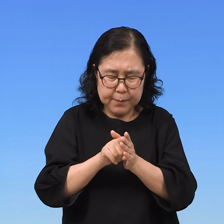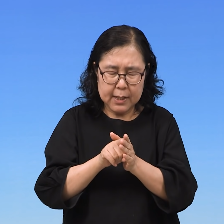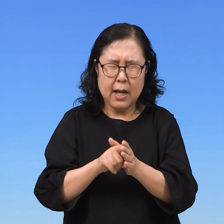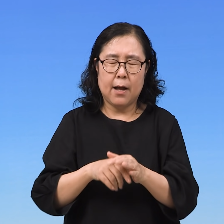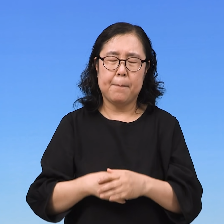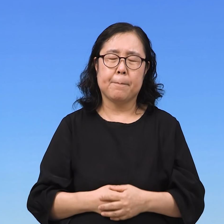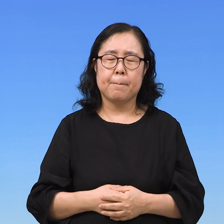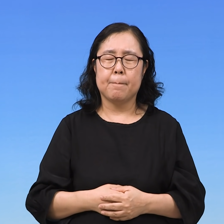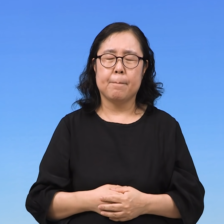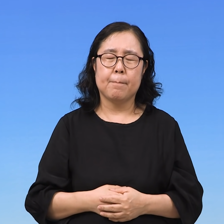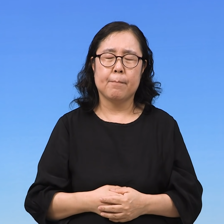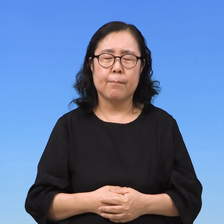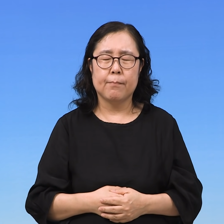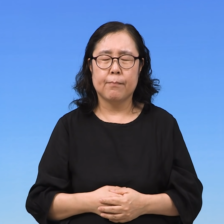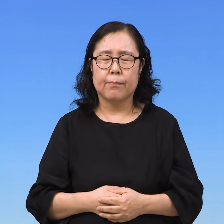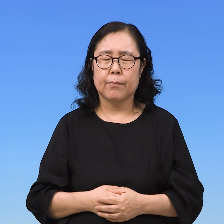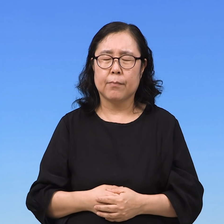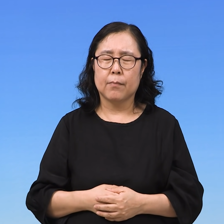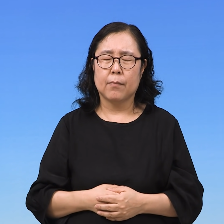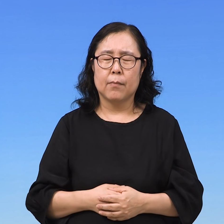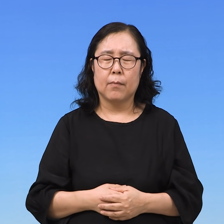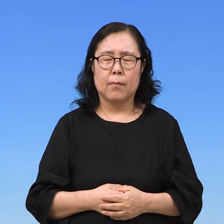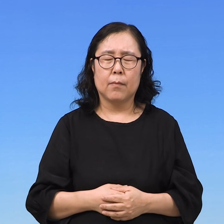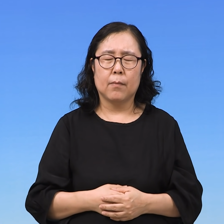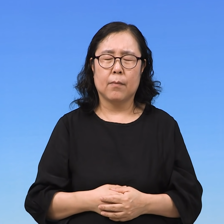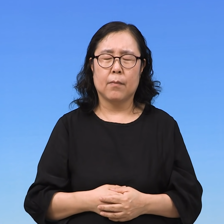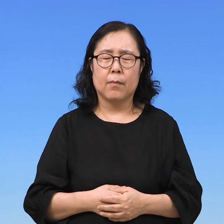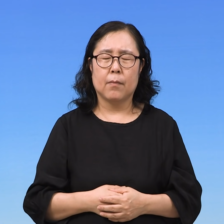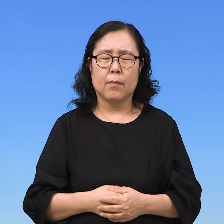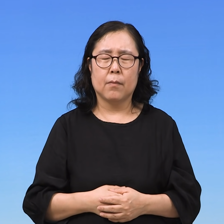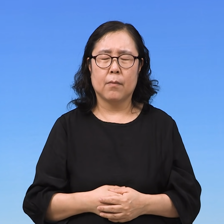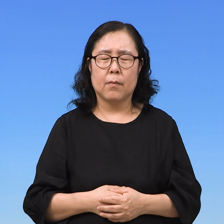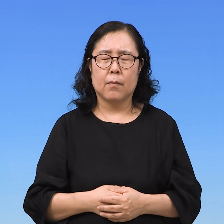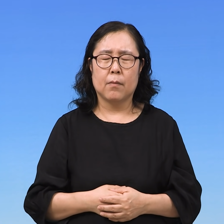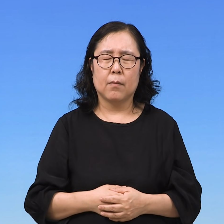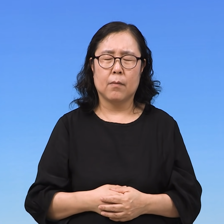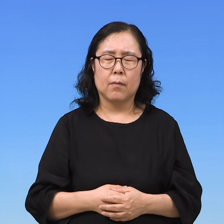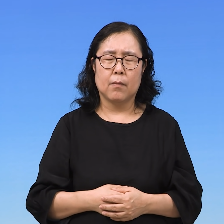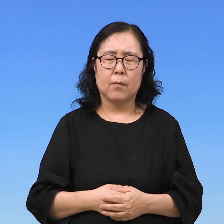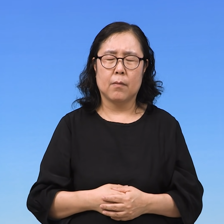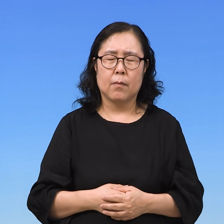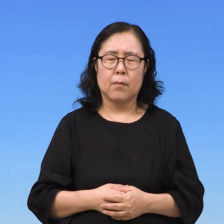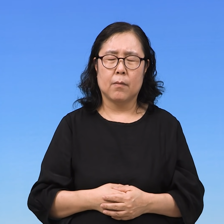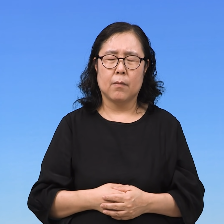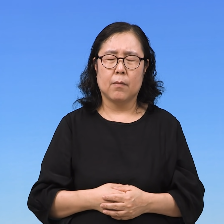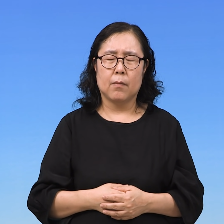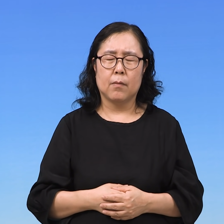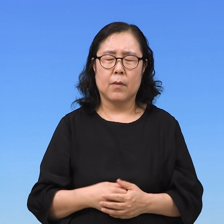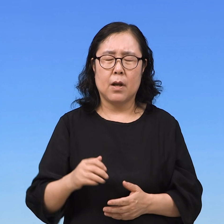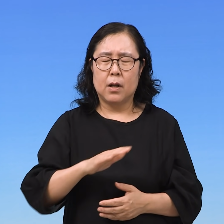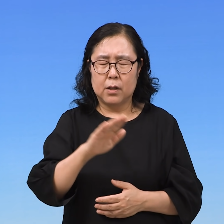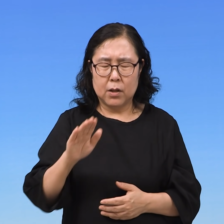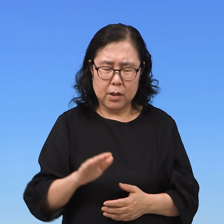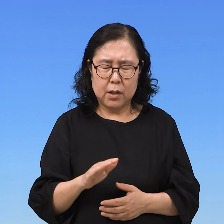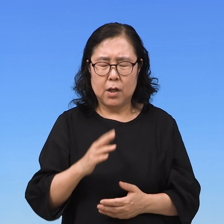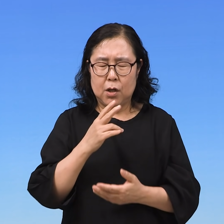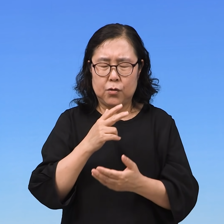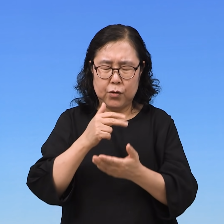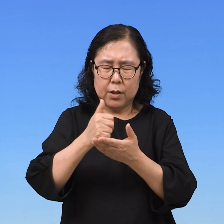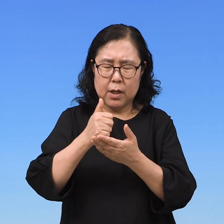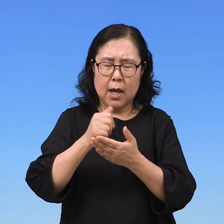이번 한 주간 뚜벅뚜벅 목표를 향하여 나아가며 힘을 얻는 저희들 되게